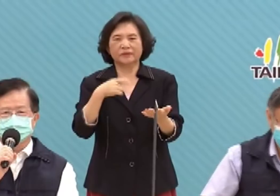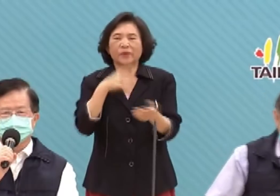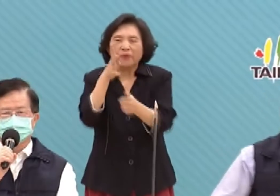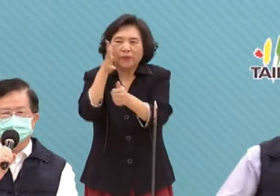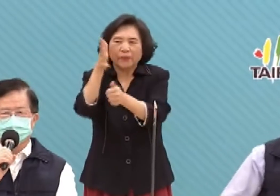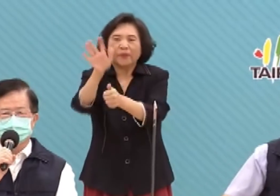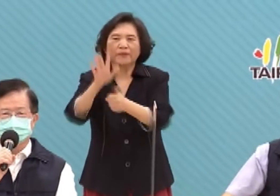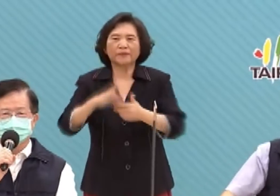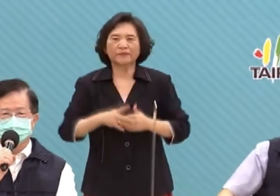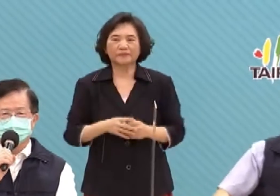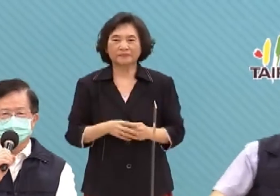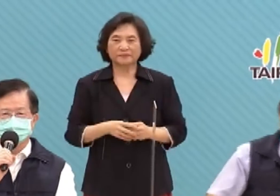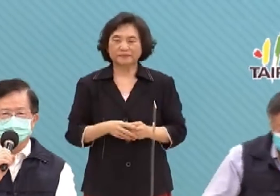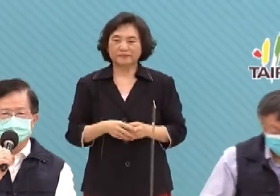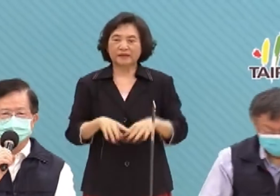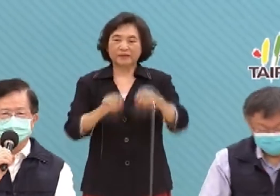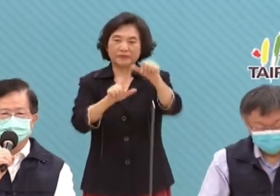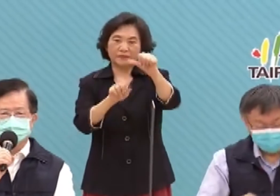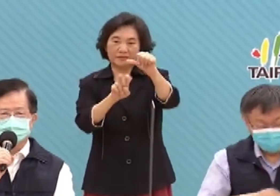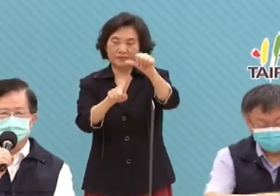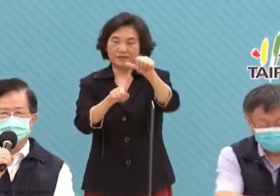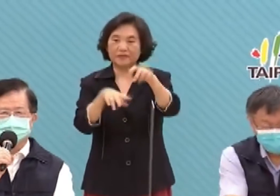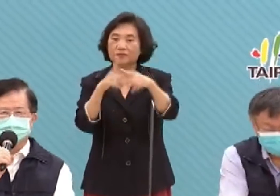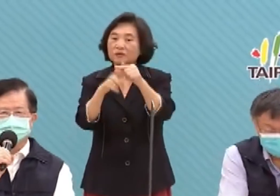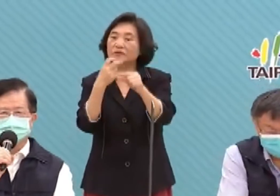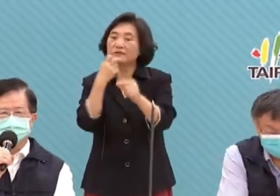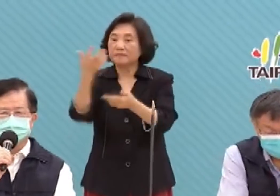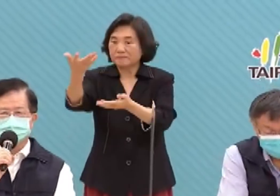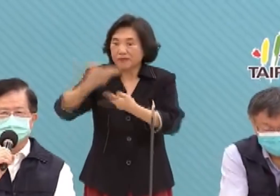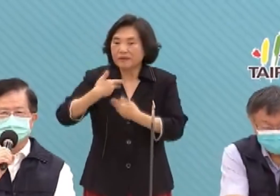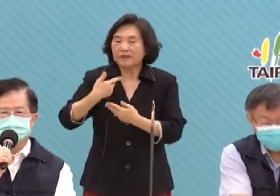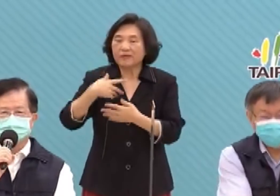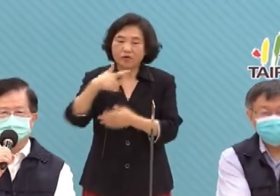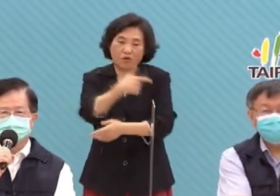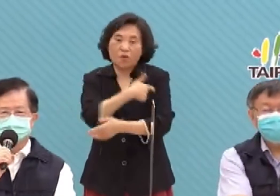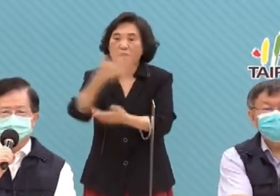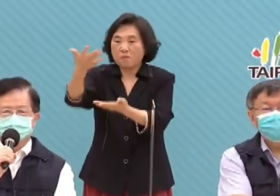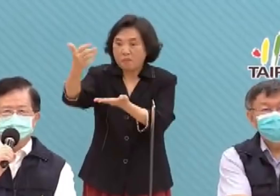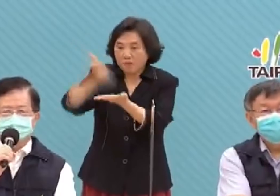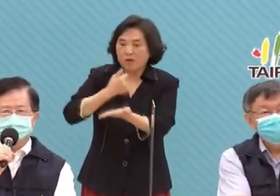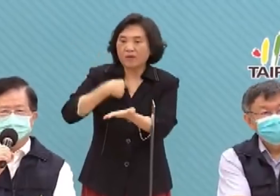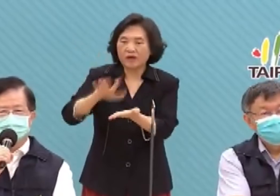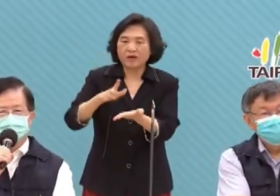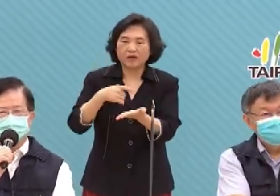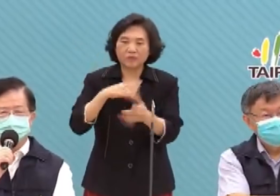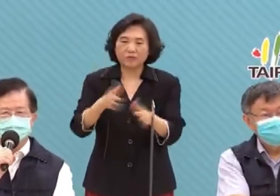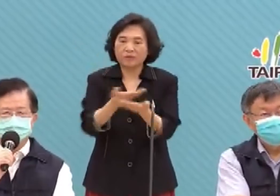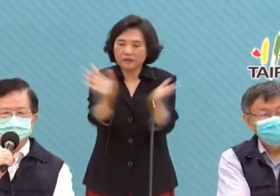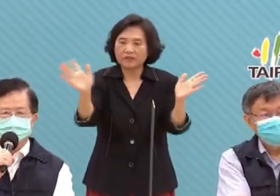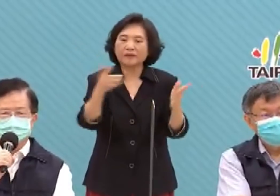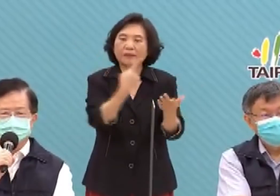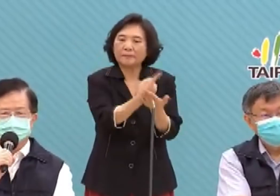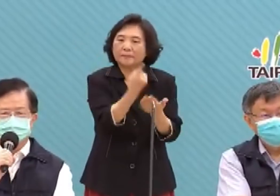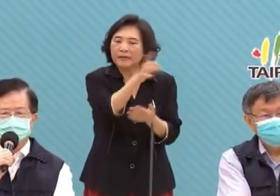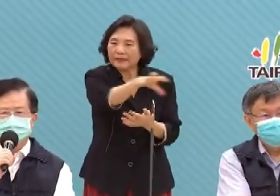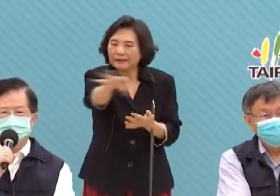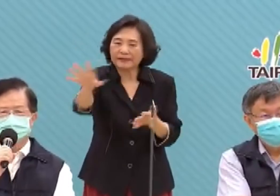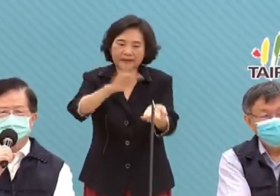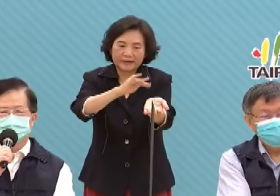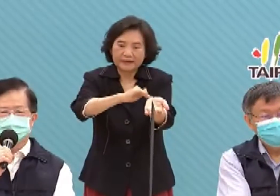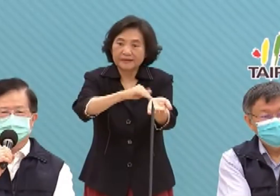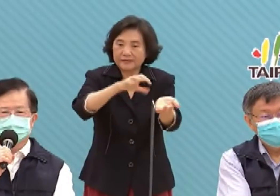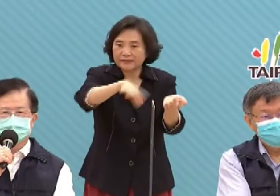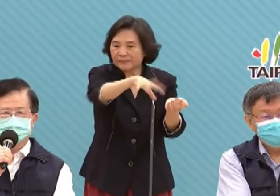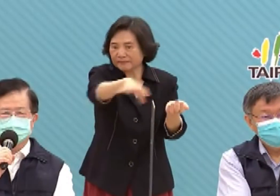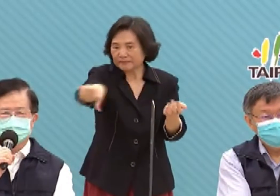解一下。其实在5月21号中央给了一些疫苗以后，我们也分配到各个医疗院